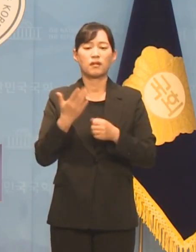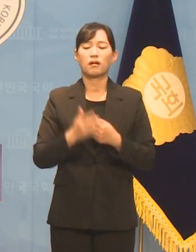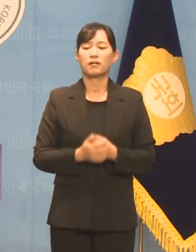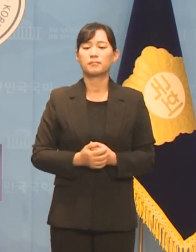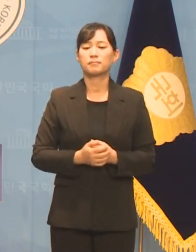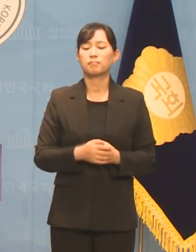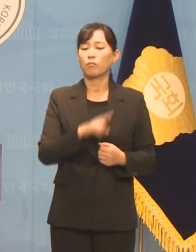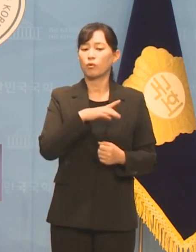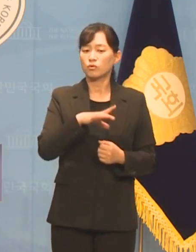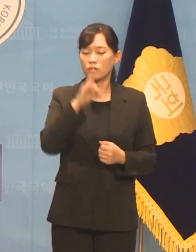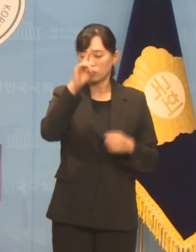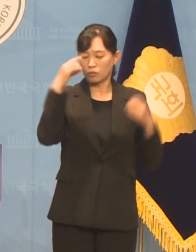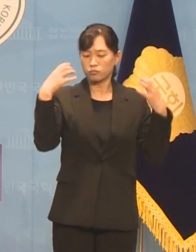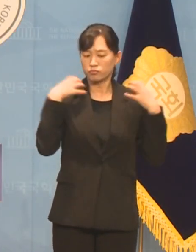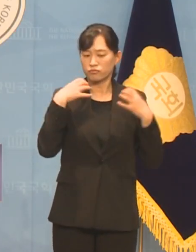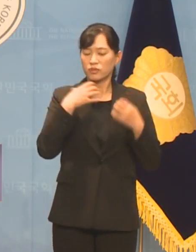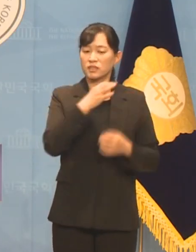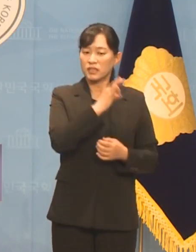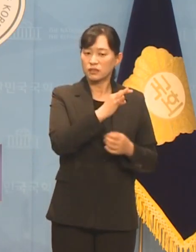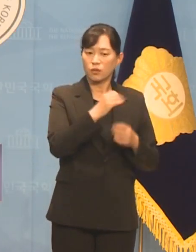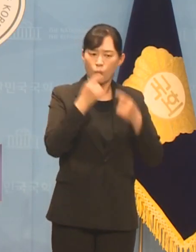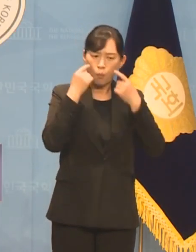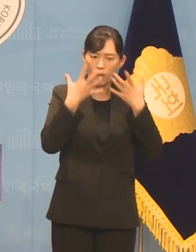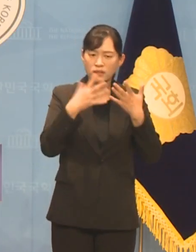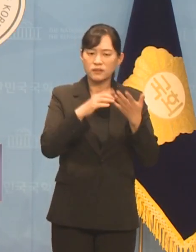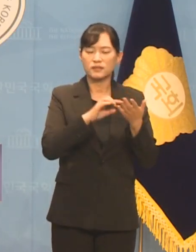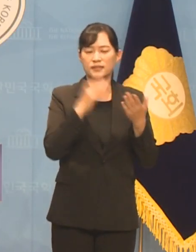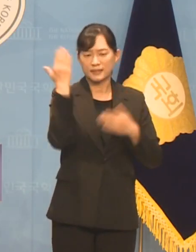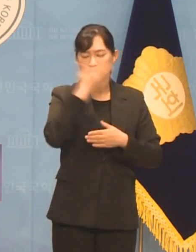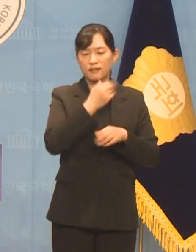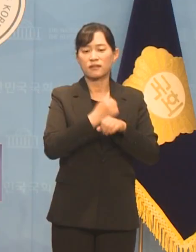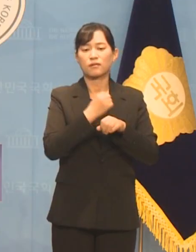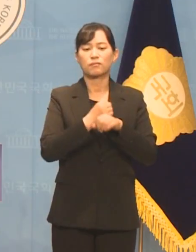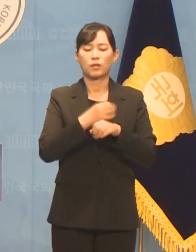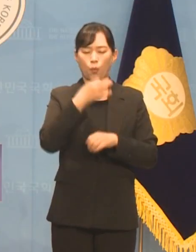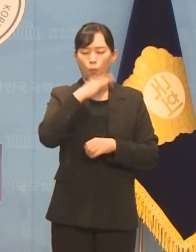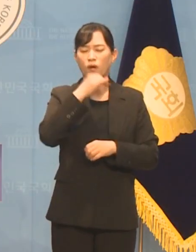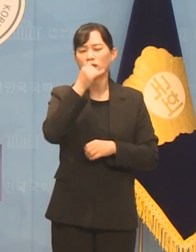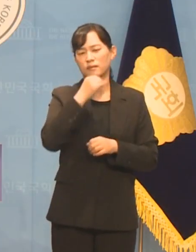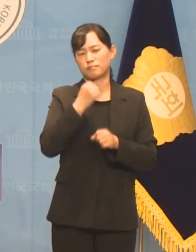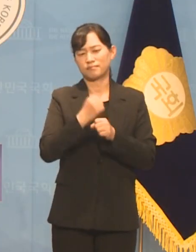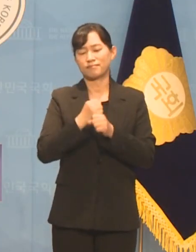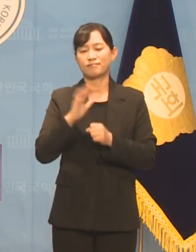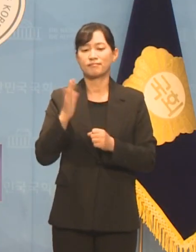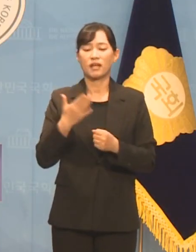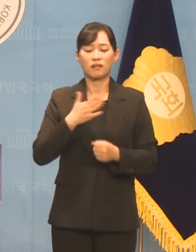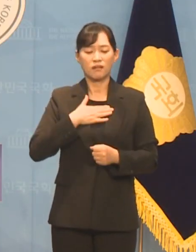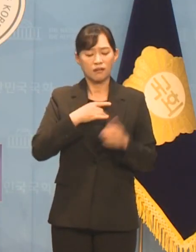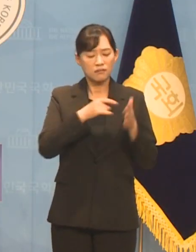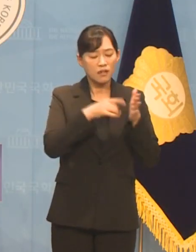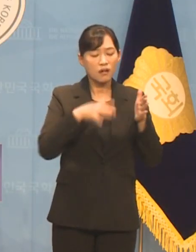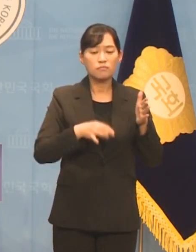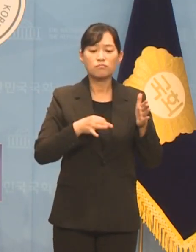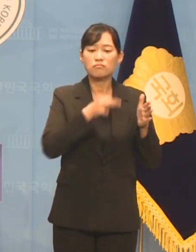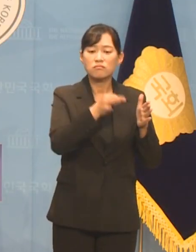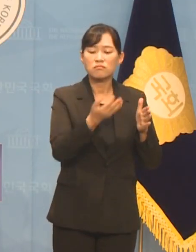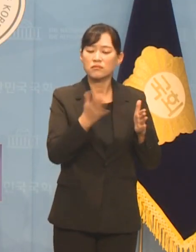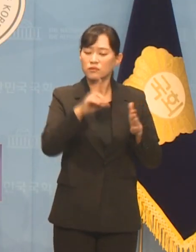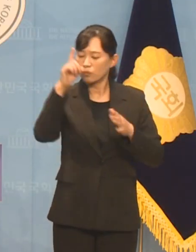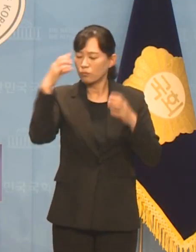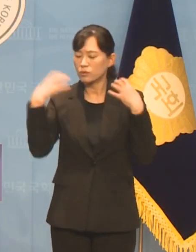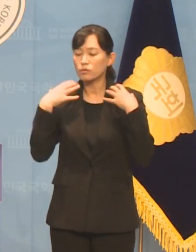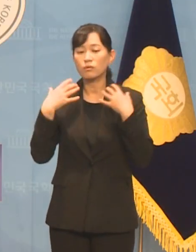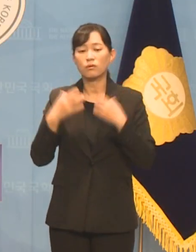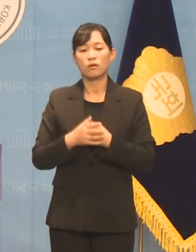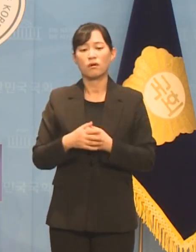무엇보다 우선 정부 재정의 투명성을 강화하고 효율성을 높여야 합니다. 내가 낸 세금이 정부에서